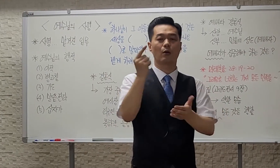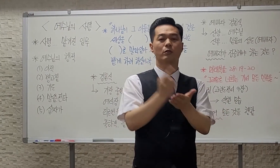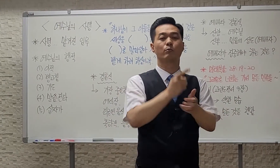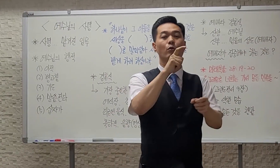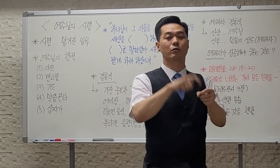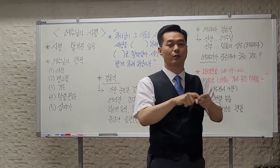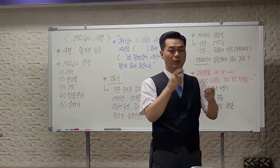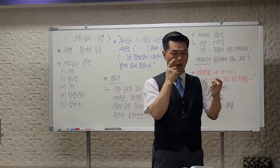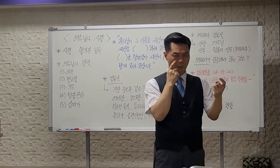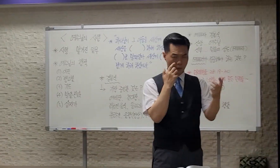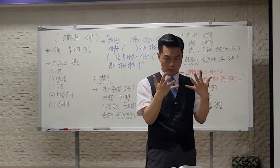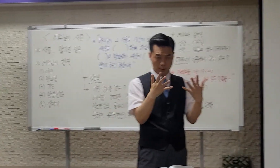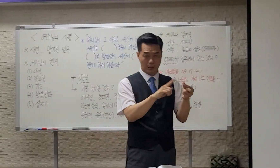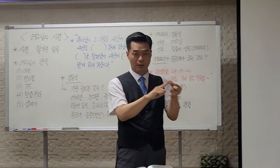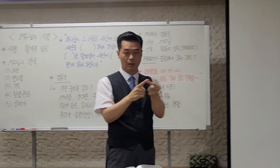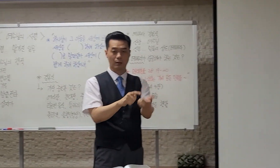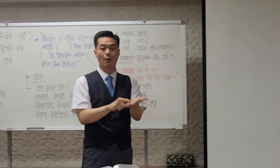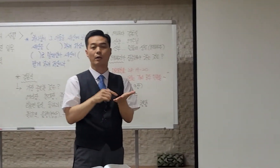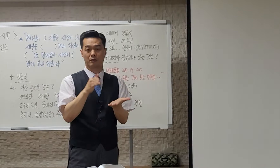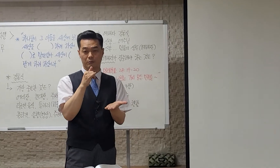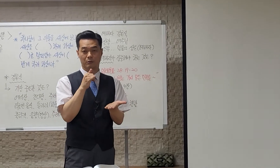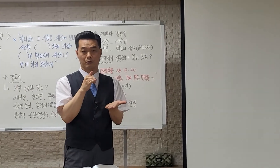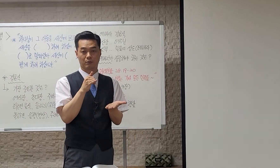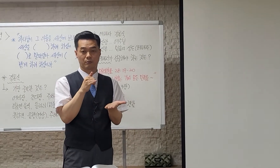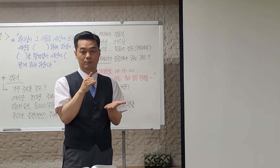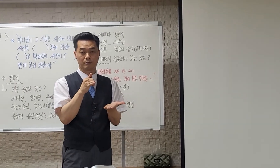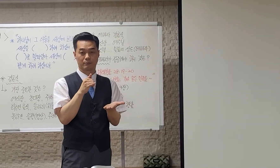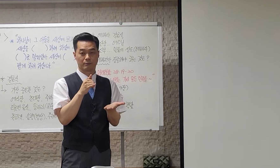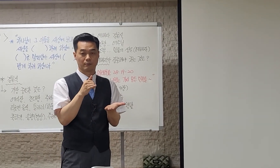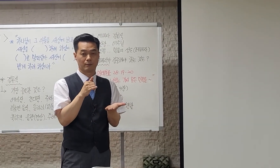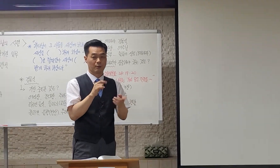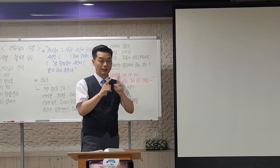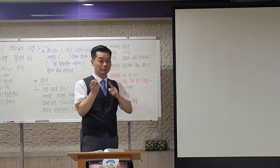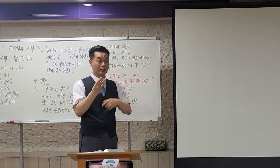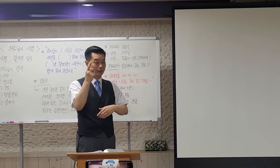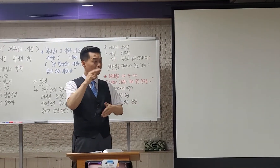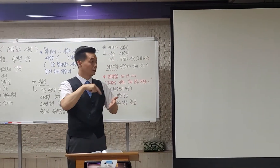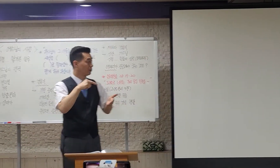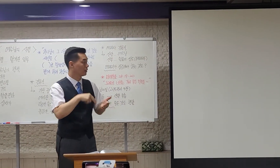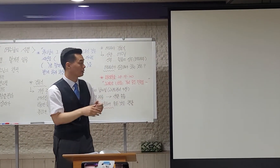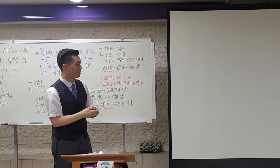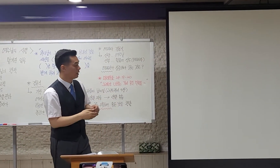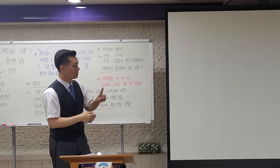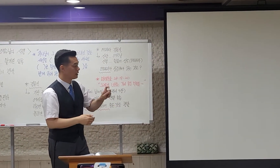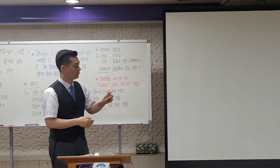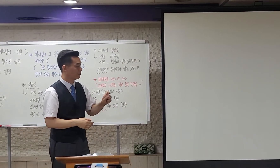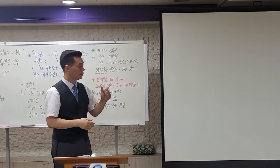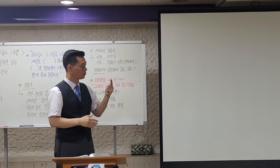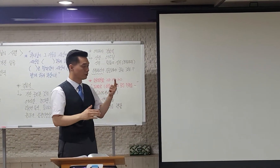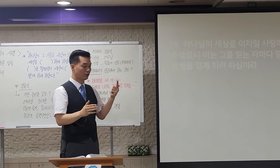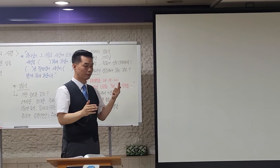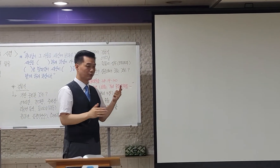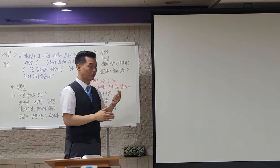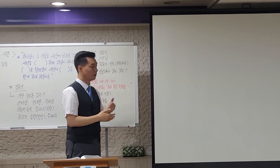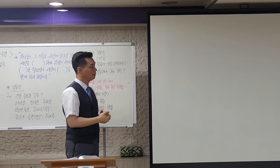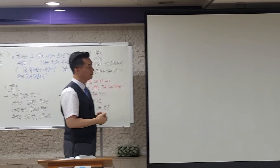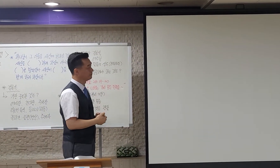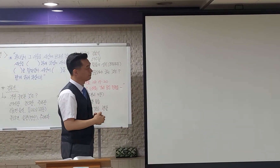오신 목적이 명백하게 나와 있습니다. 말씀을 다시 한번 읽어보겠습니다. 16절부터요.